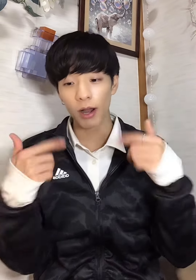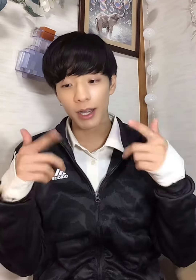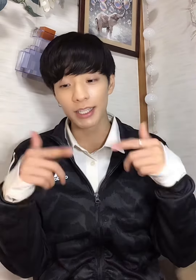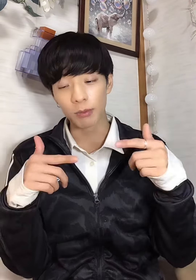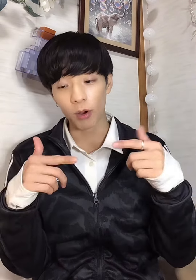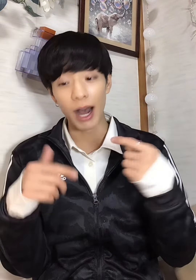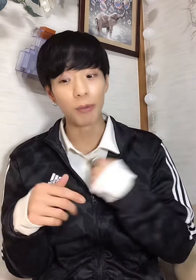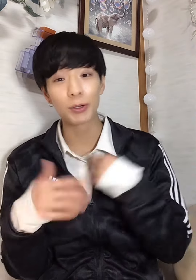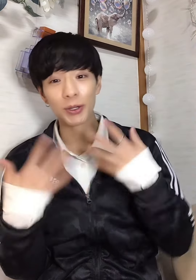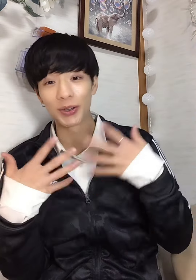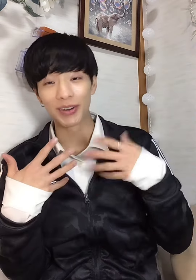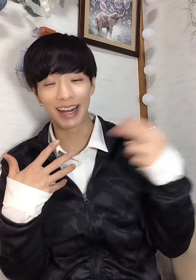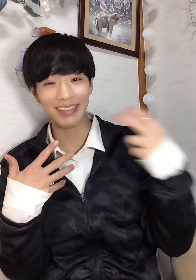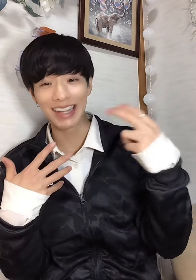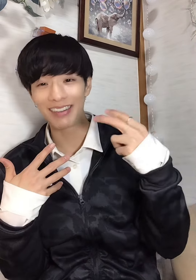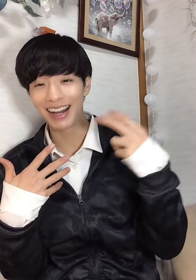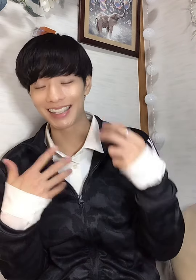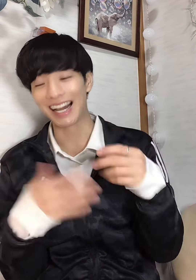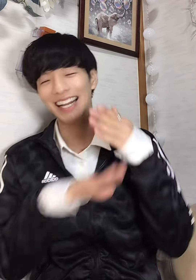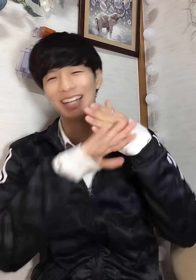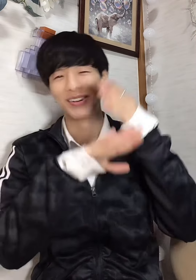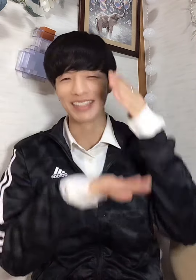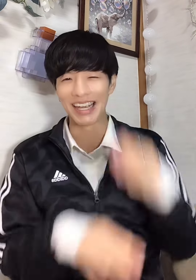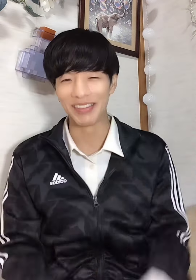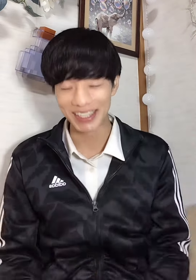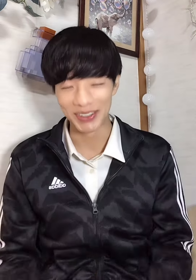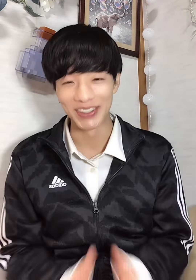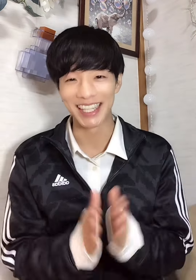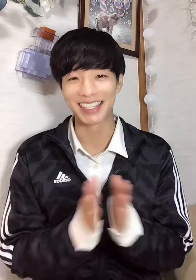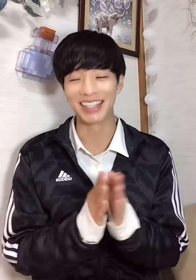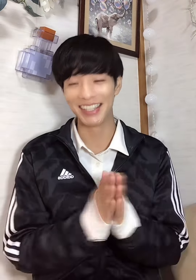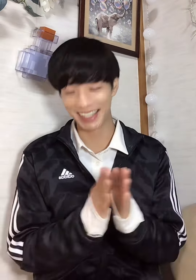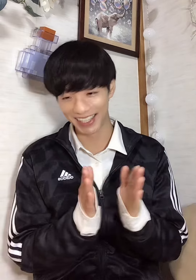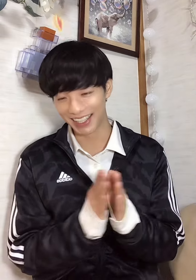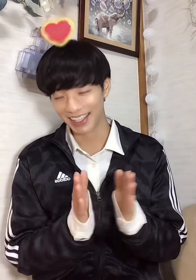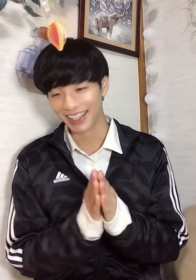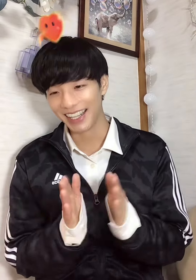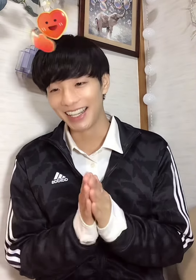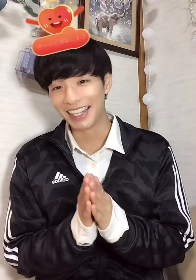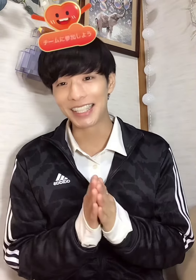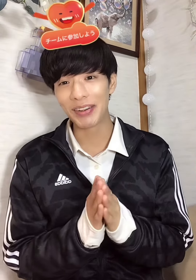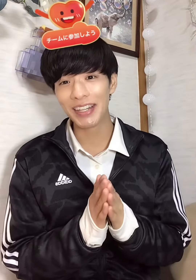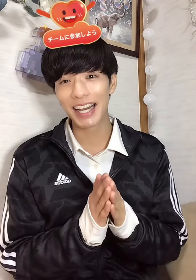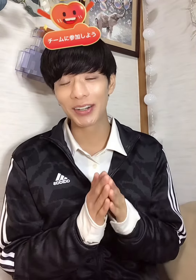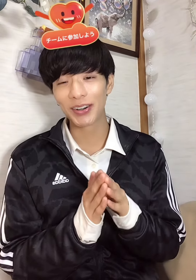こんばんは。いつも、あ、僕の動画見てます。ありがとうございます。めちゃくちゃ嬉しい。ちなみに、